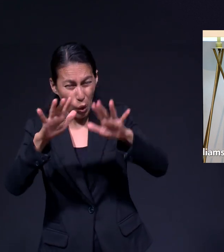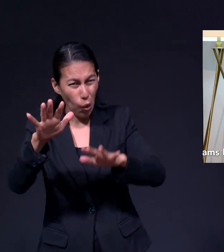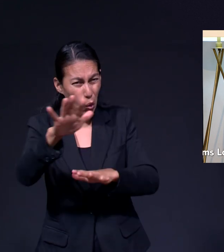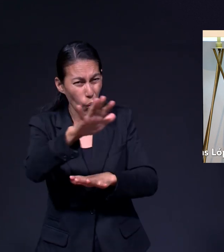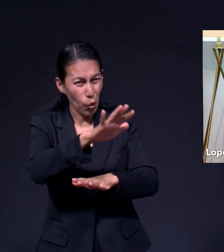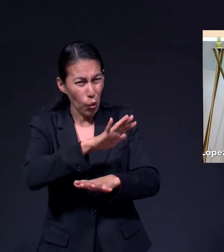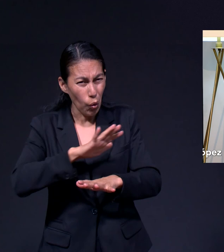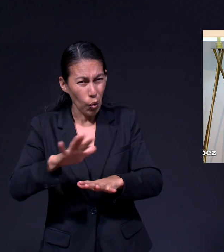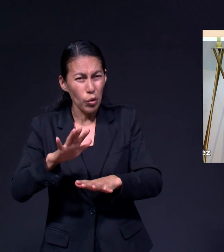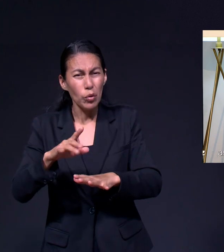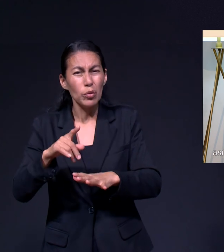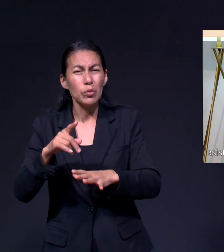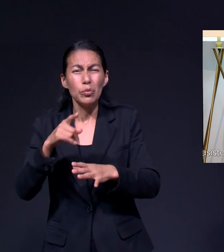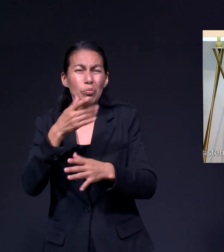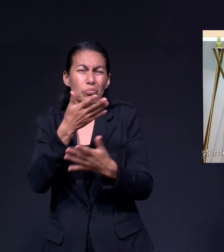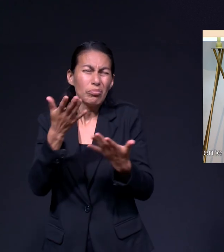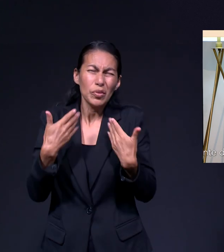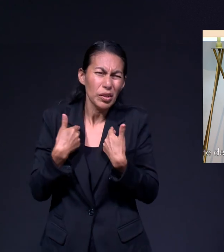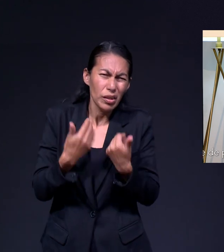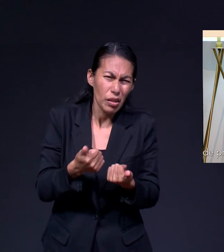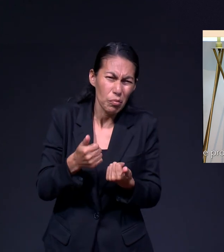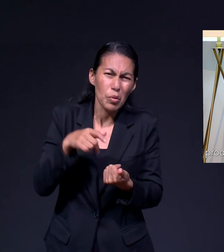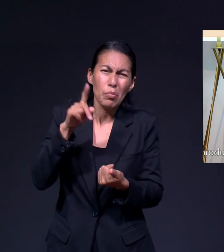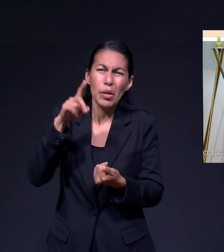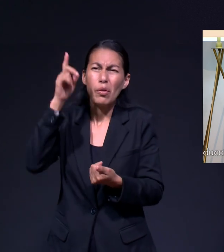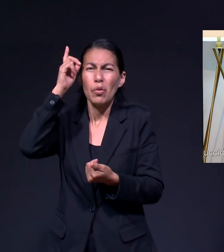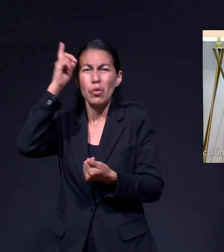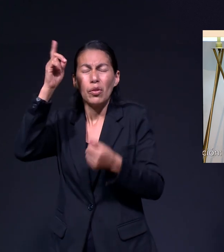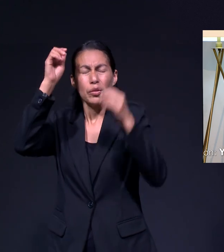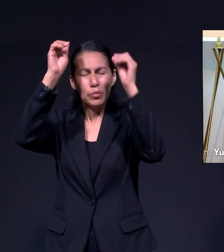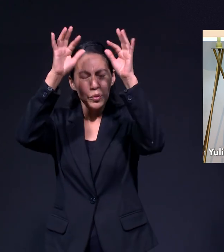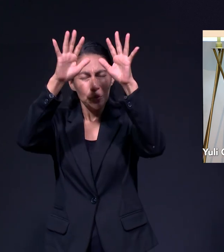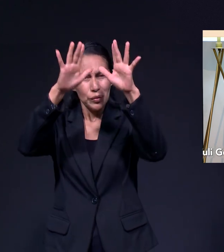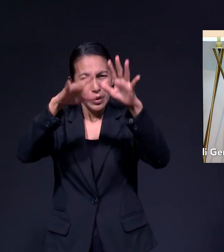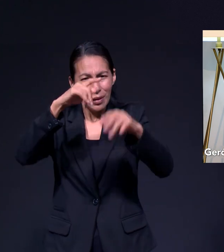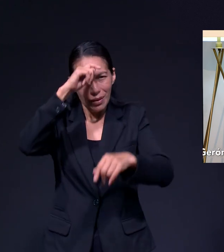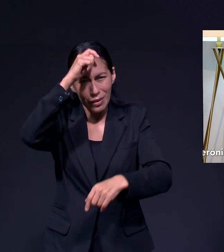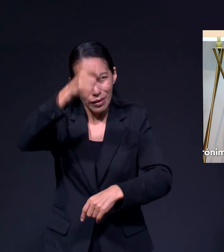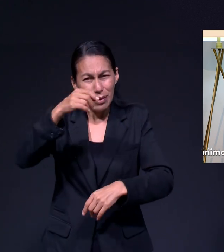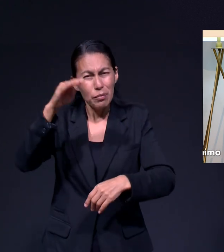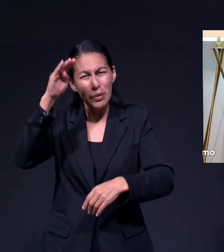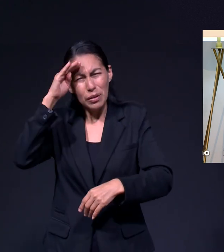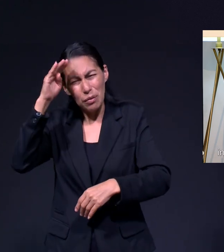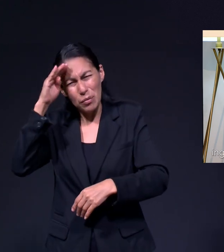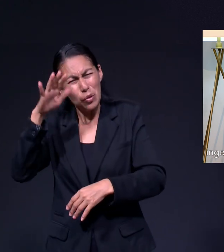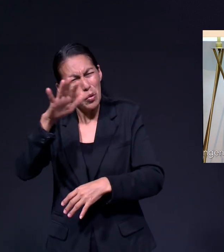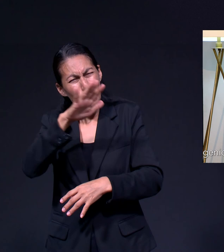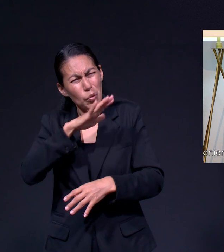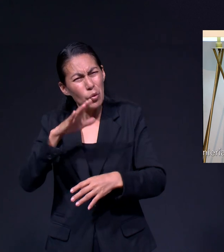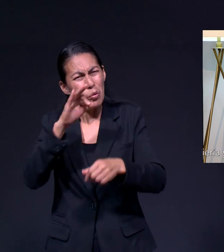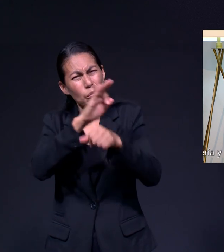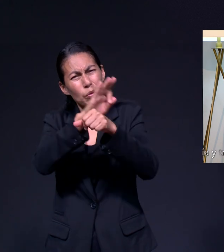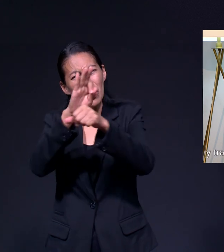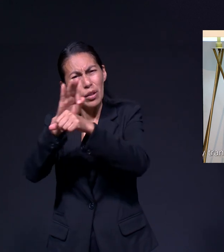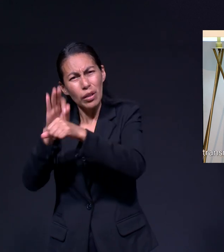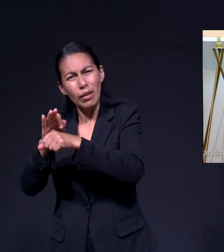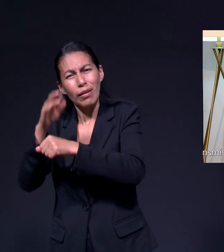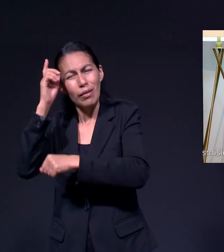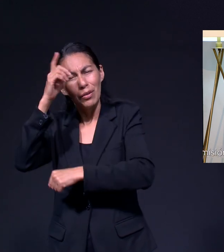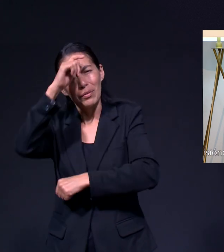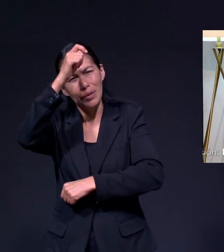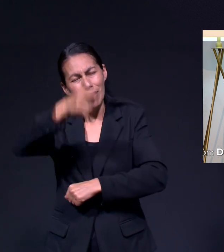entendimiento guardará vuestros corazones y vuestros pensamientos en cristo jesus